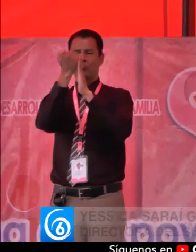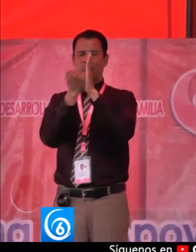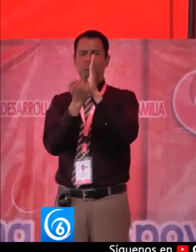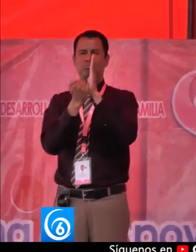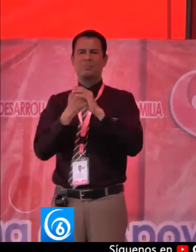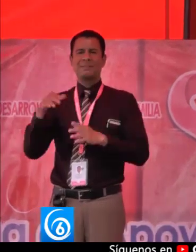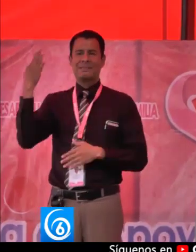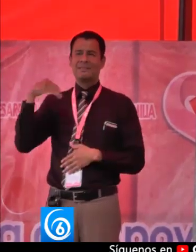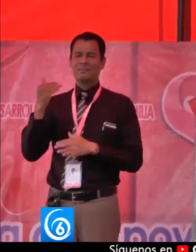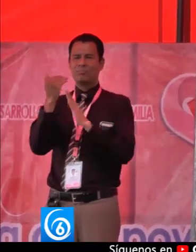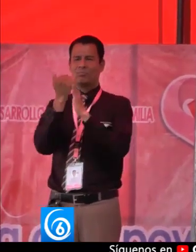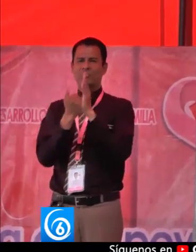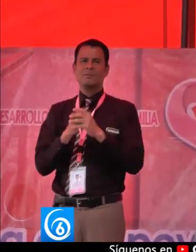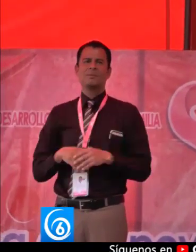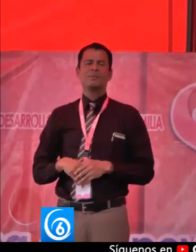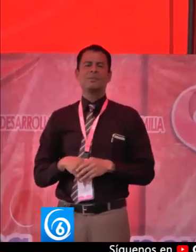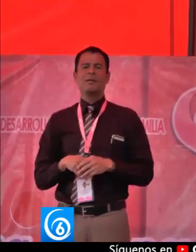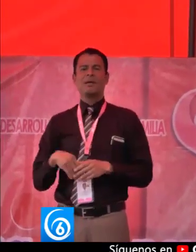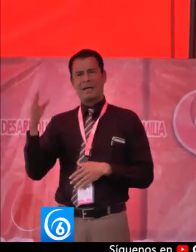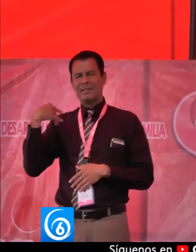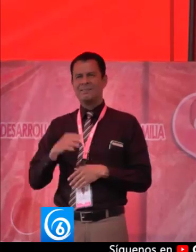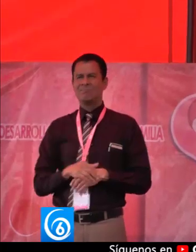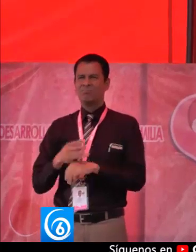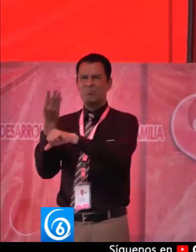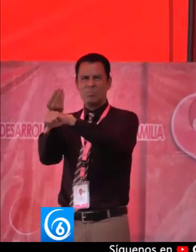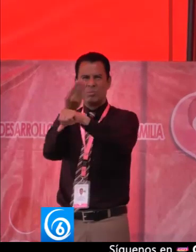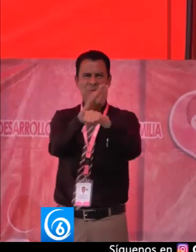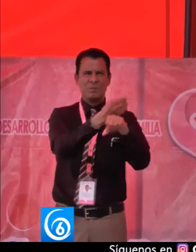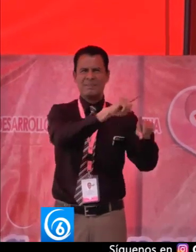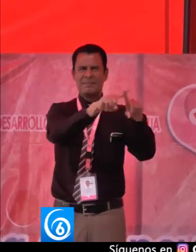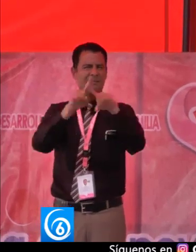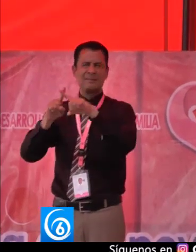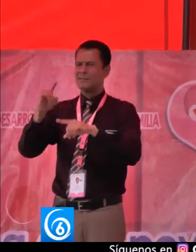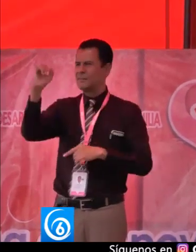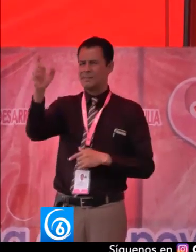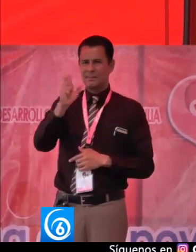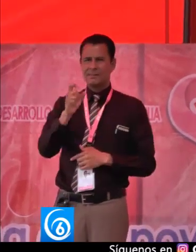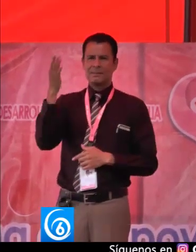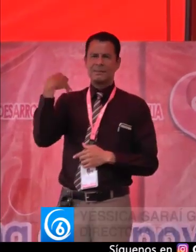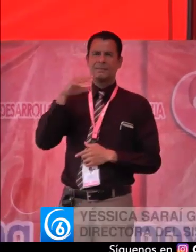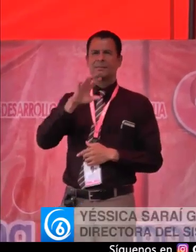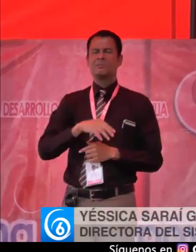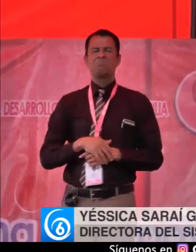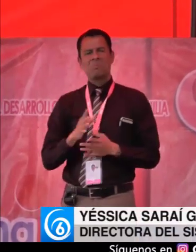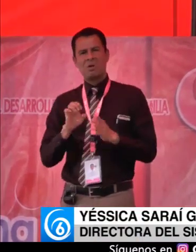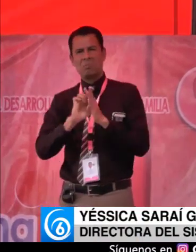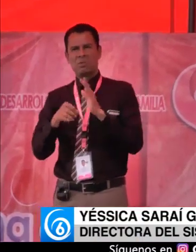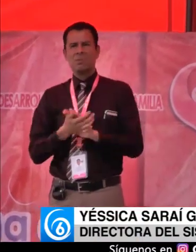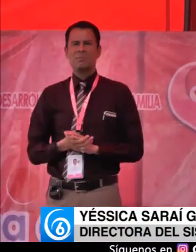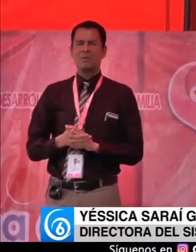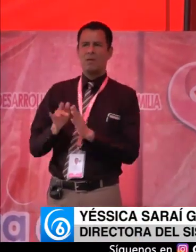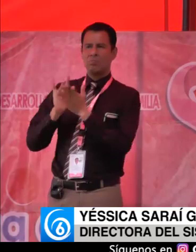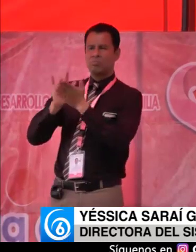que se utilizaba no solo para la obra que realizamos en todo iztapaluca que va desde el centros de desarrollo